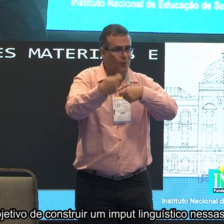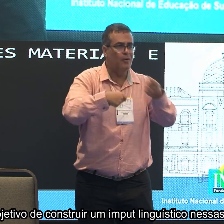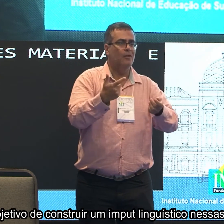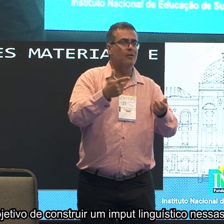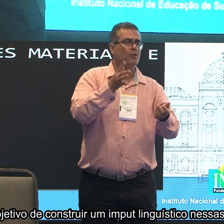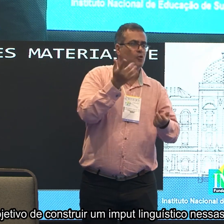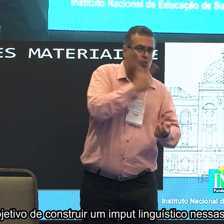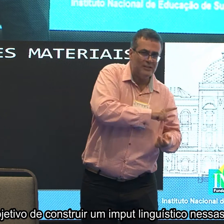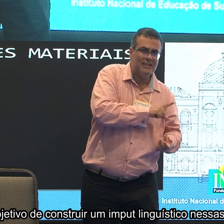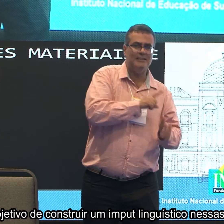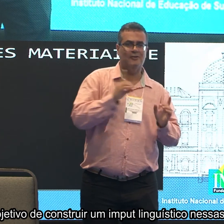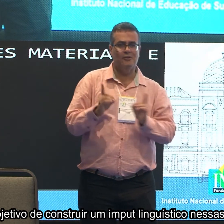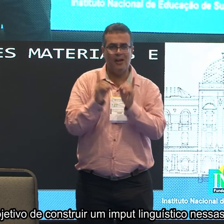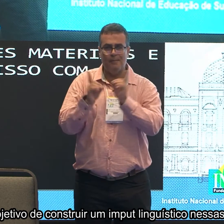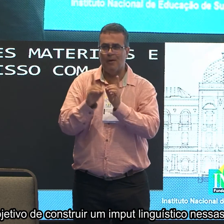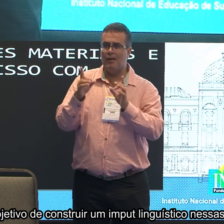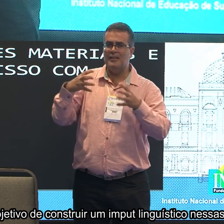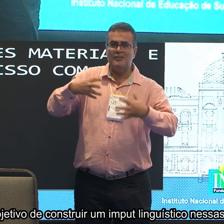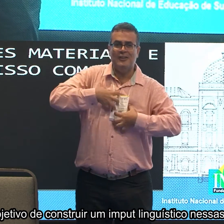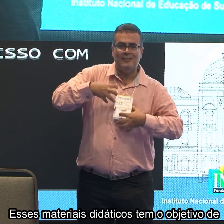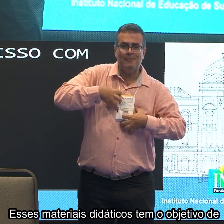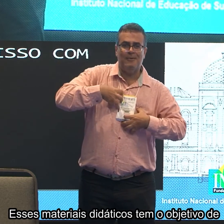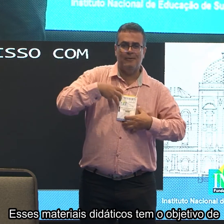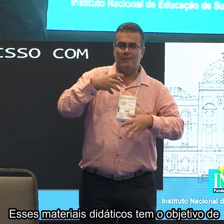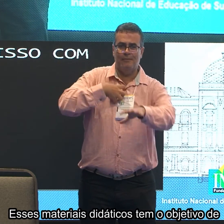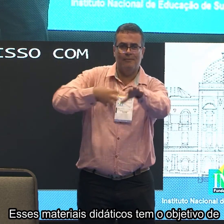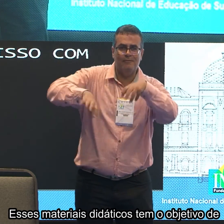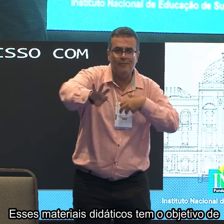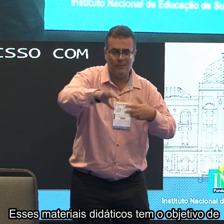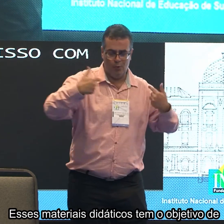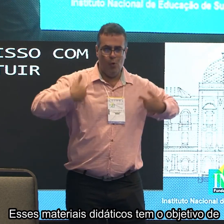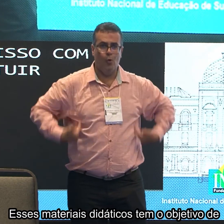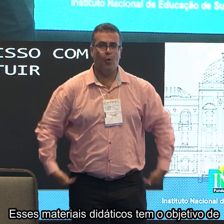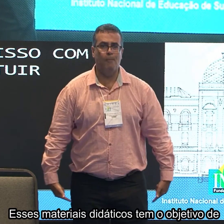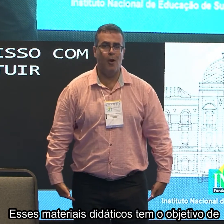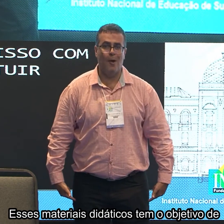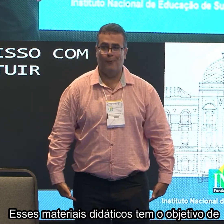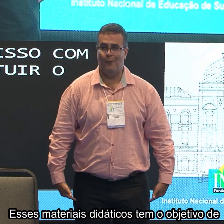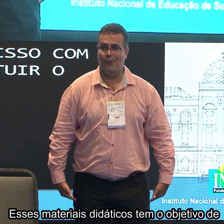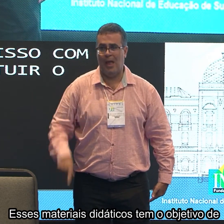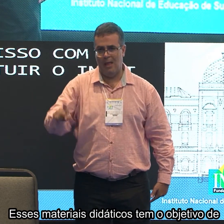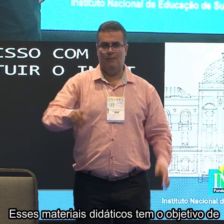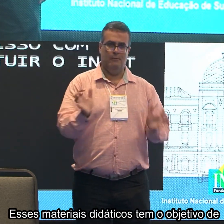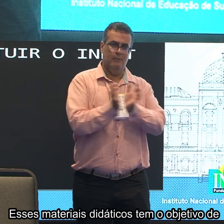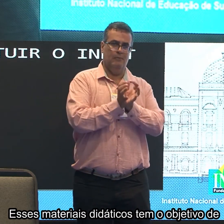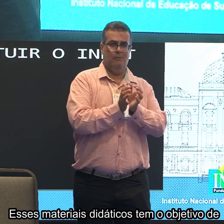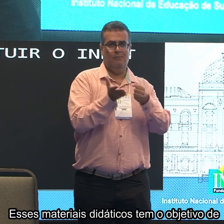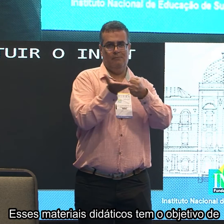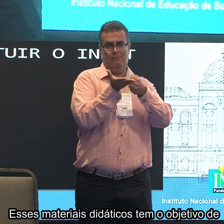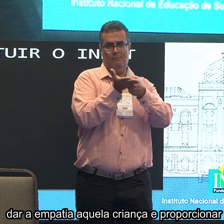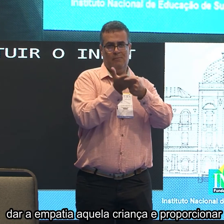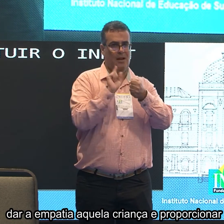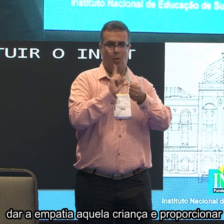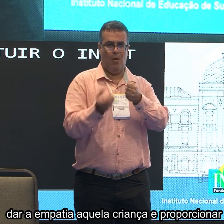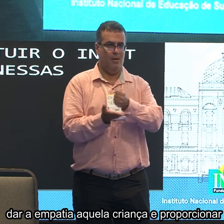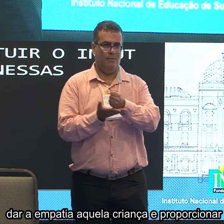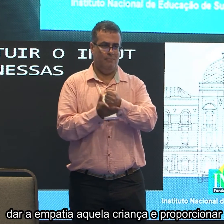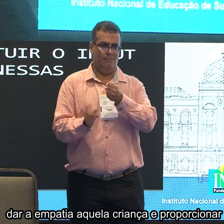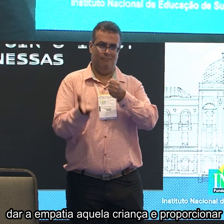o input linguístico mesmo nessas crianças, né? Esses materiais didáticos, eles têm o objetivo de dar a questão da